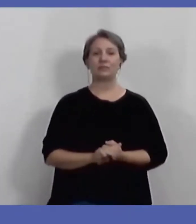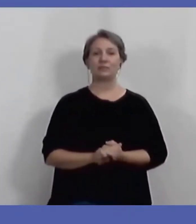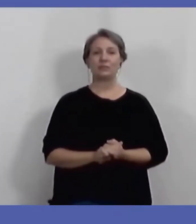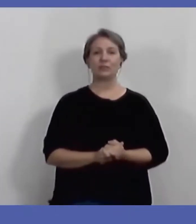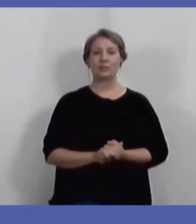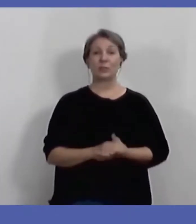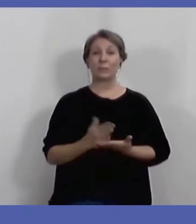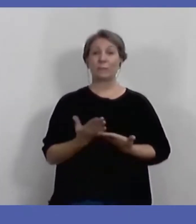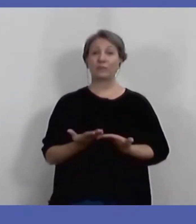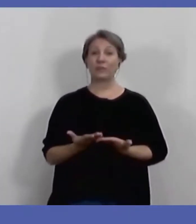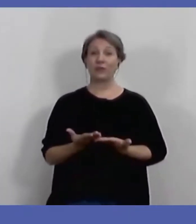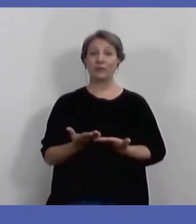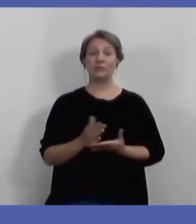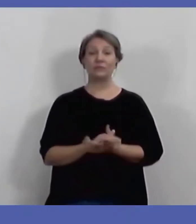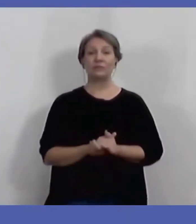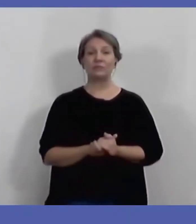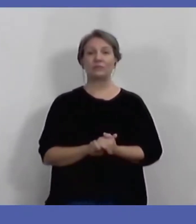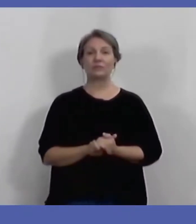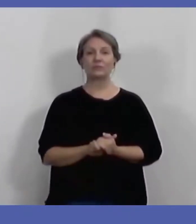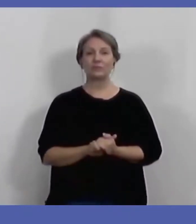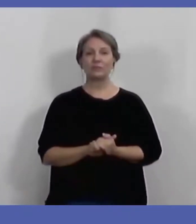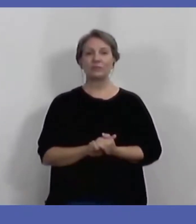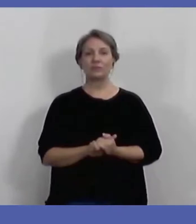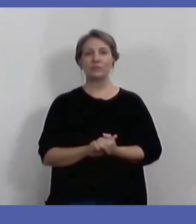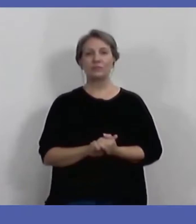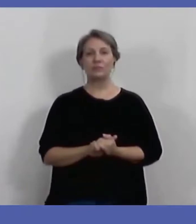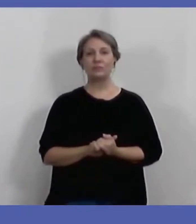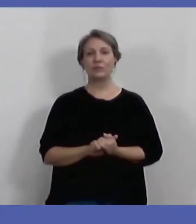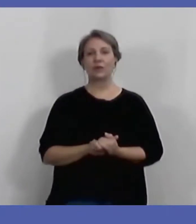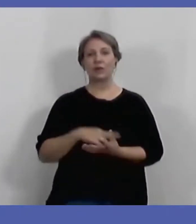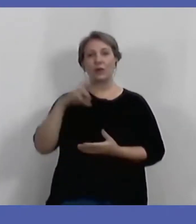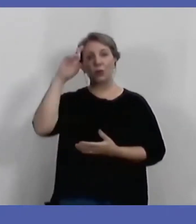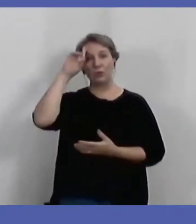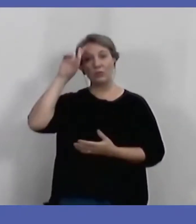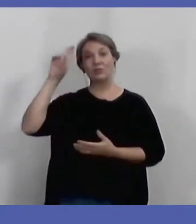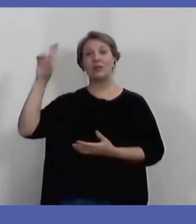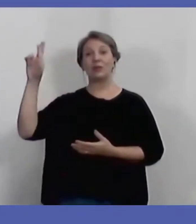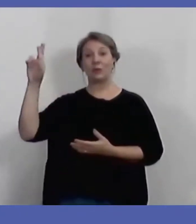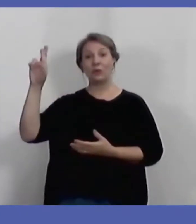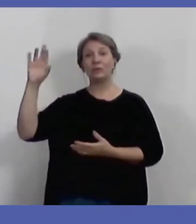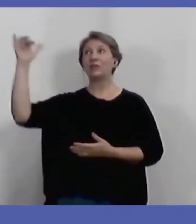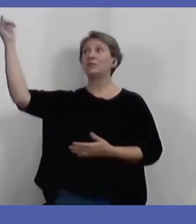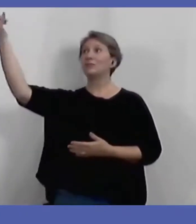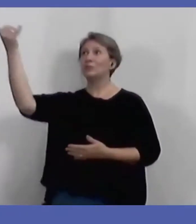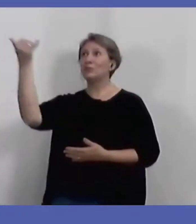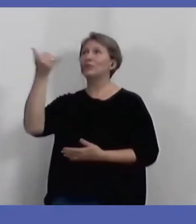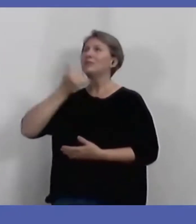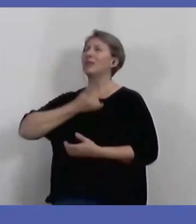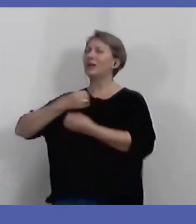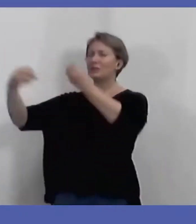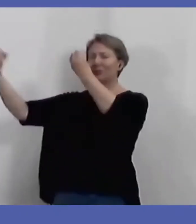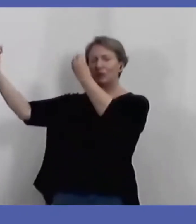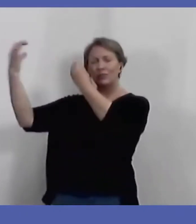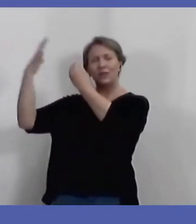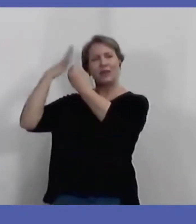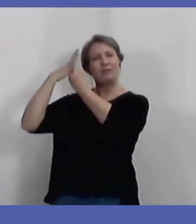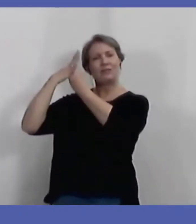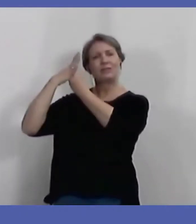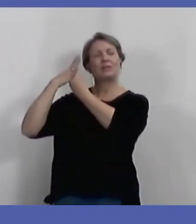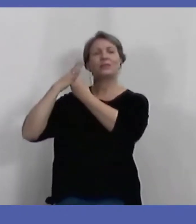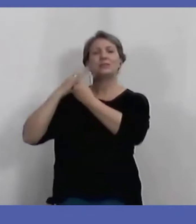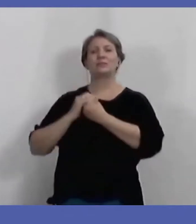dias até agora, o Senhor tem nos revelado. O Senhor não tem